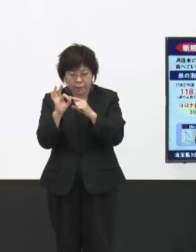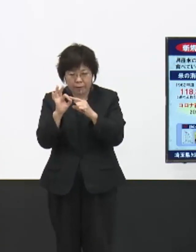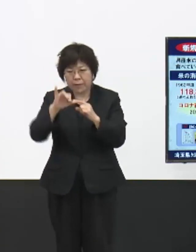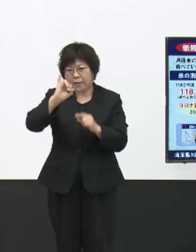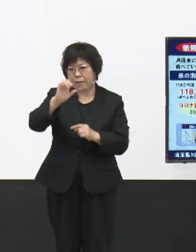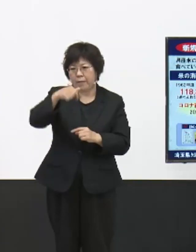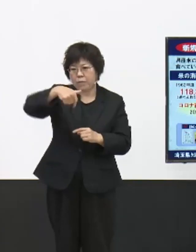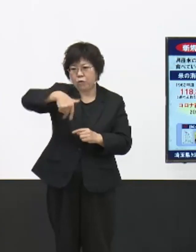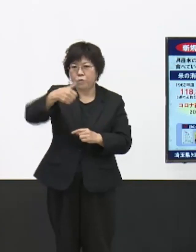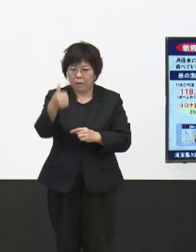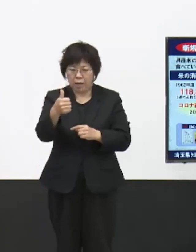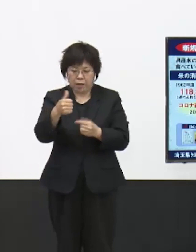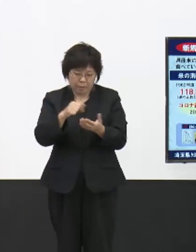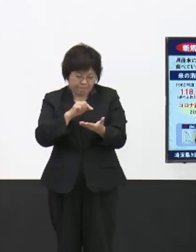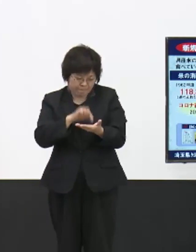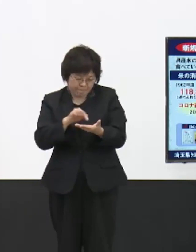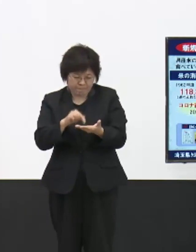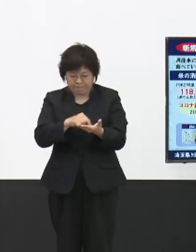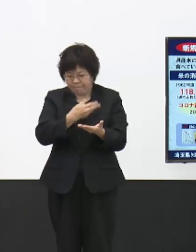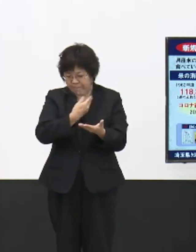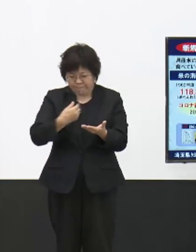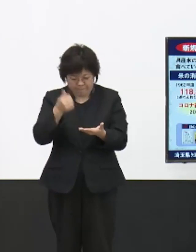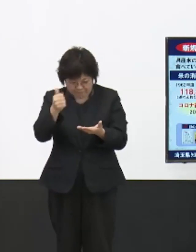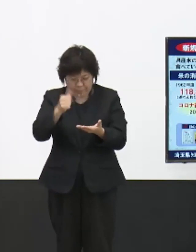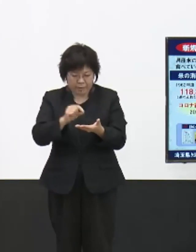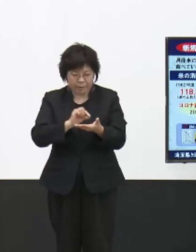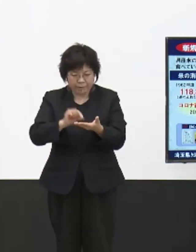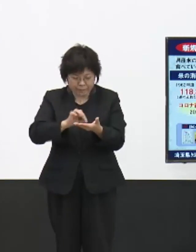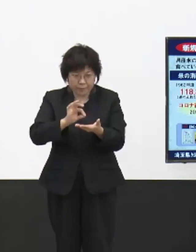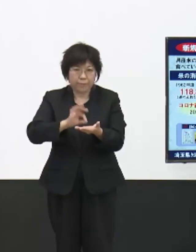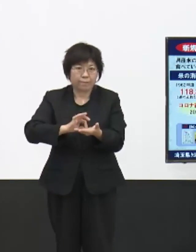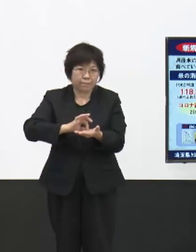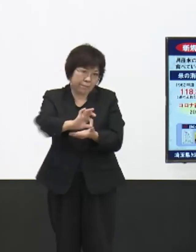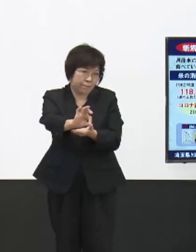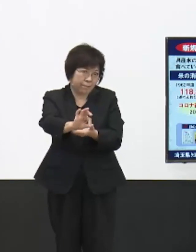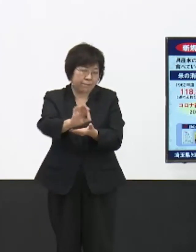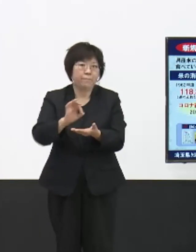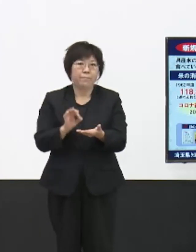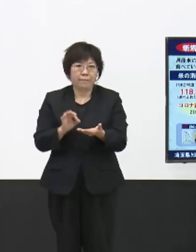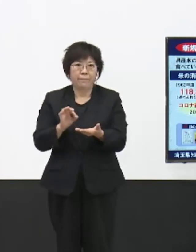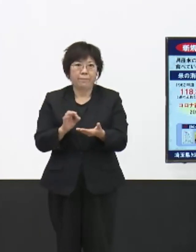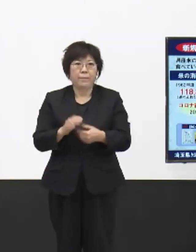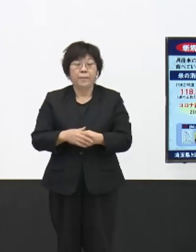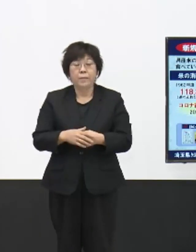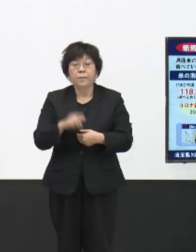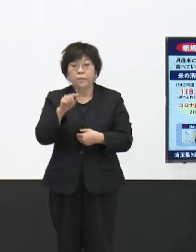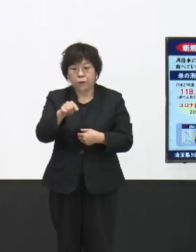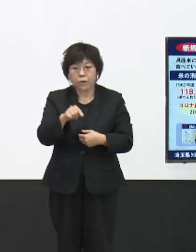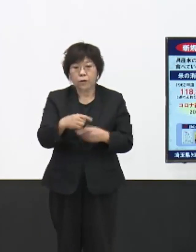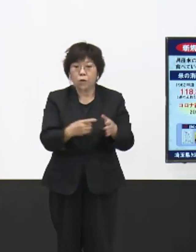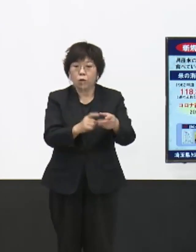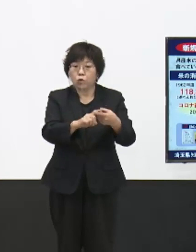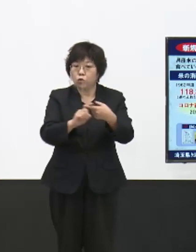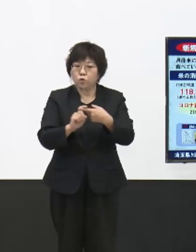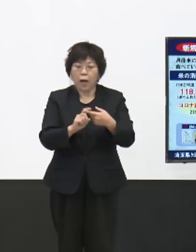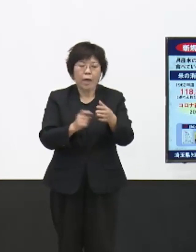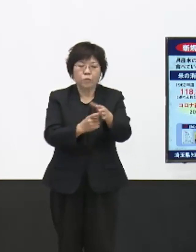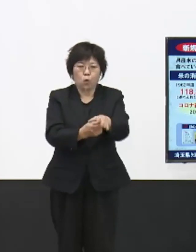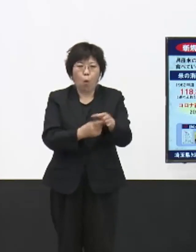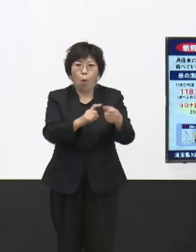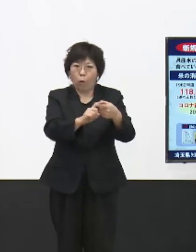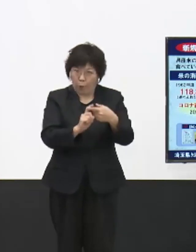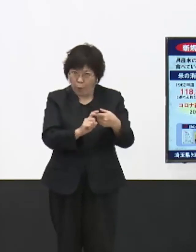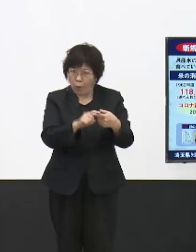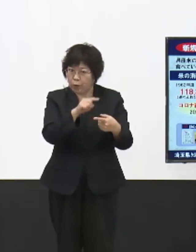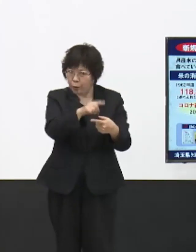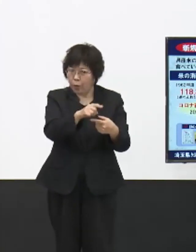ムに投稿をしていただきます。同時に行っている JA グループ埼玉の新米